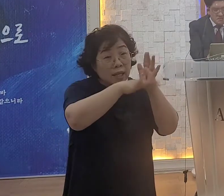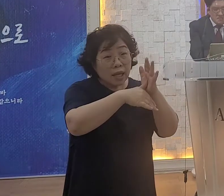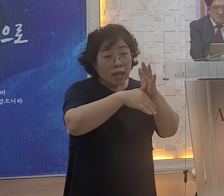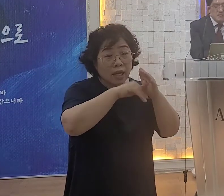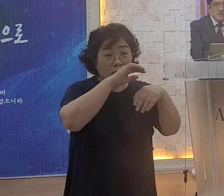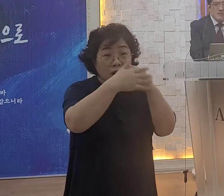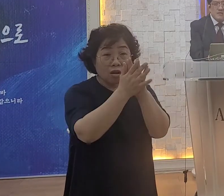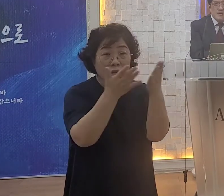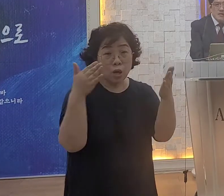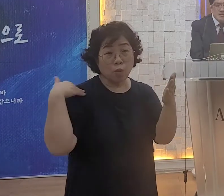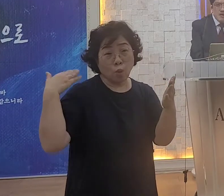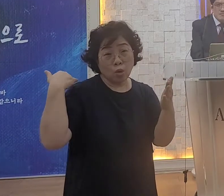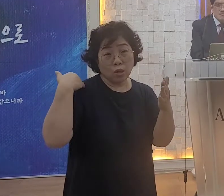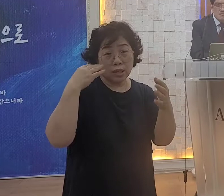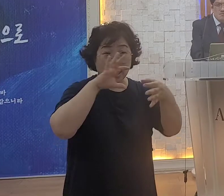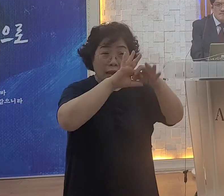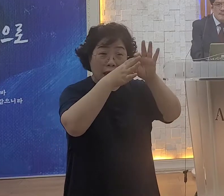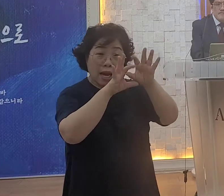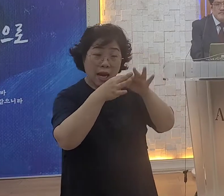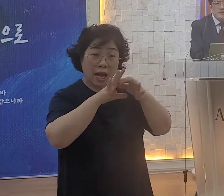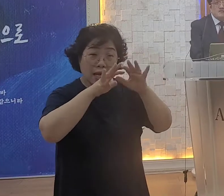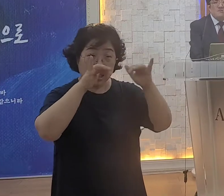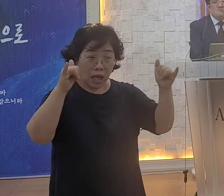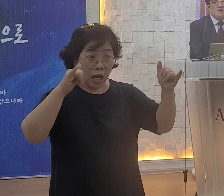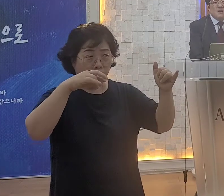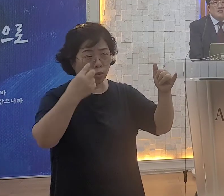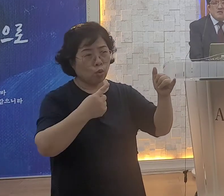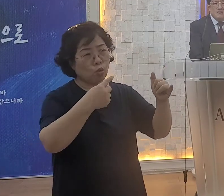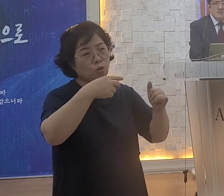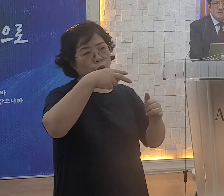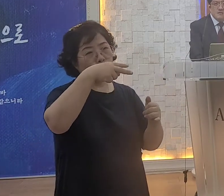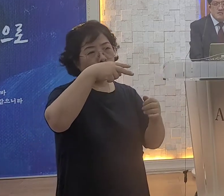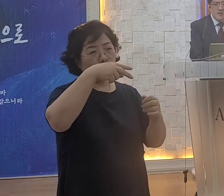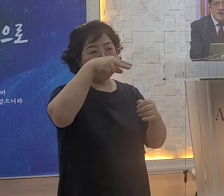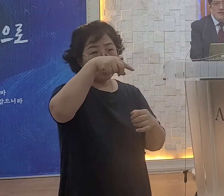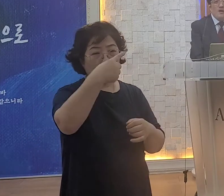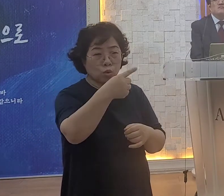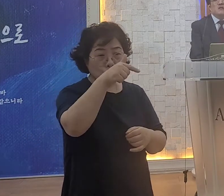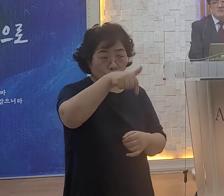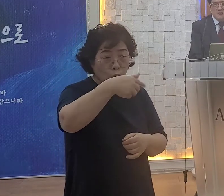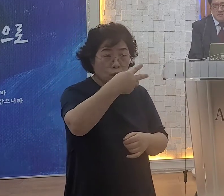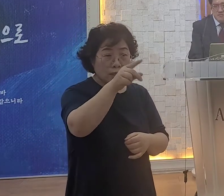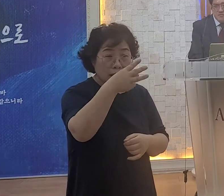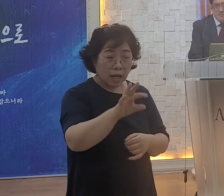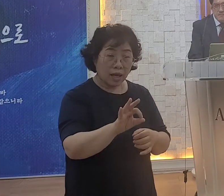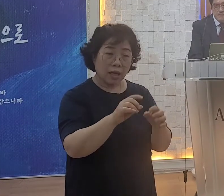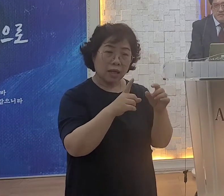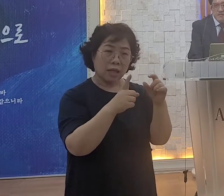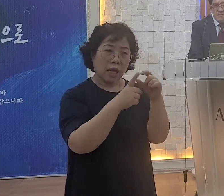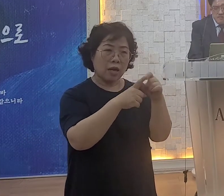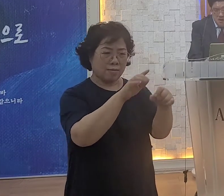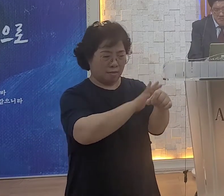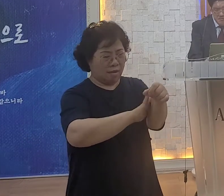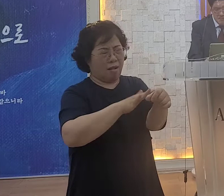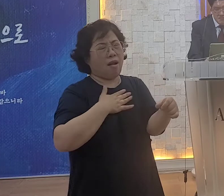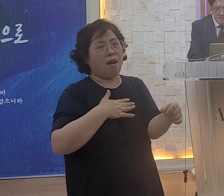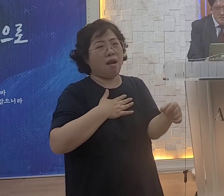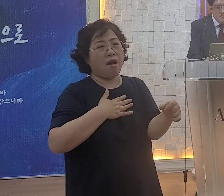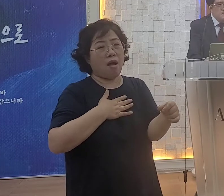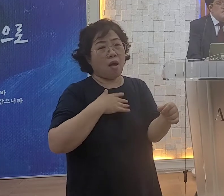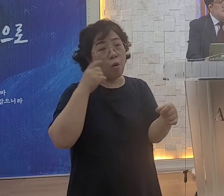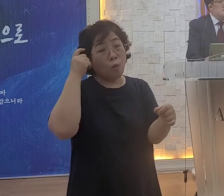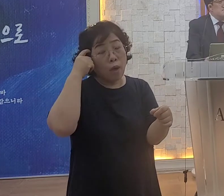알지 못했던 그 헬라 사람들도 이 속량이라는 단어는 잘 아는 단어였습니다.